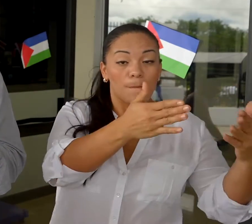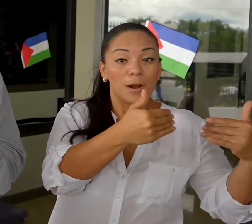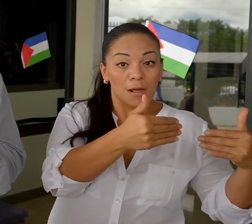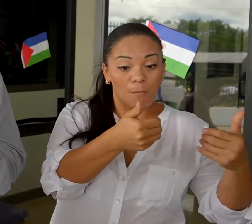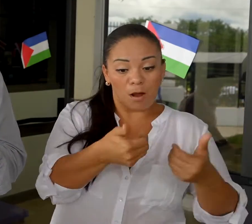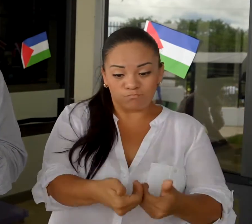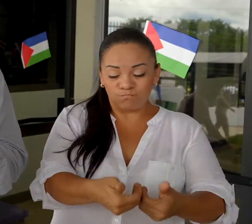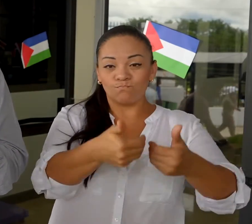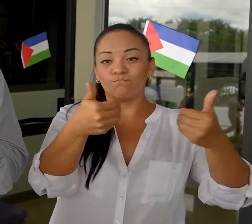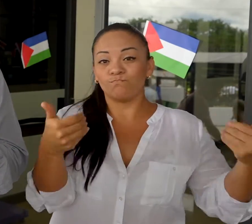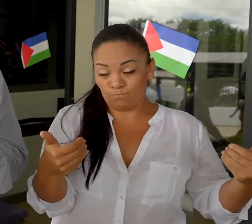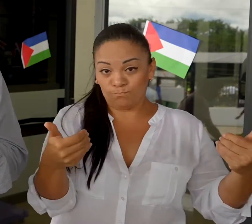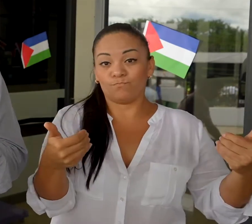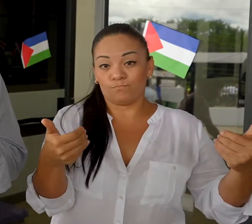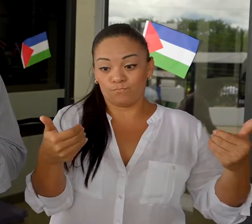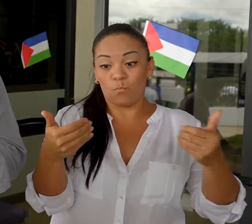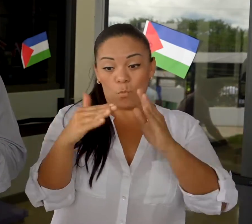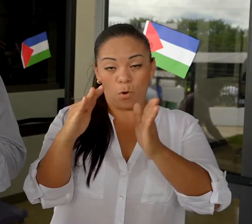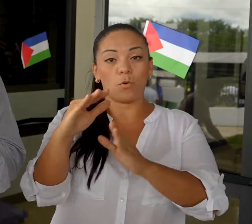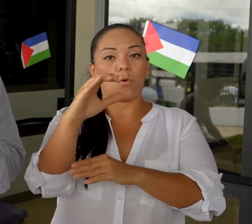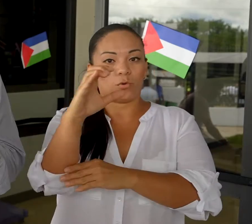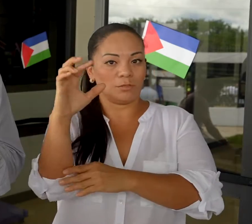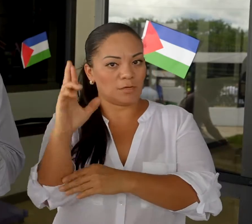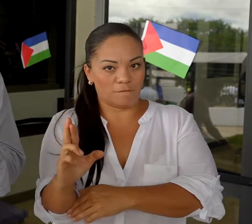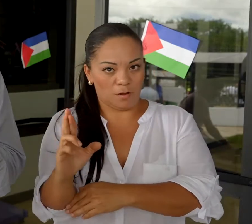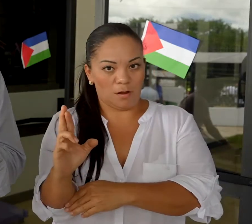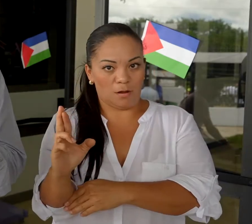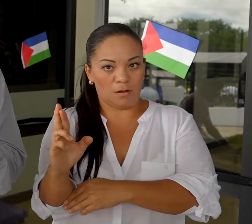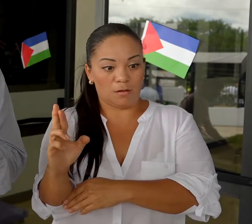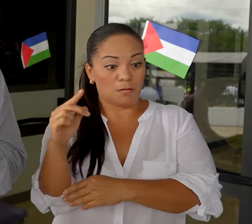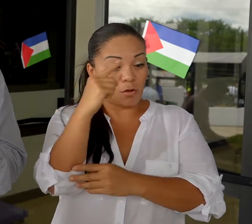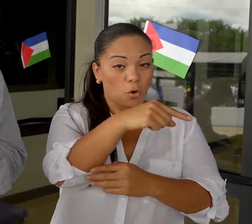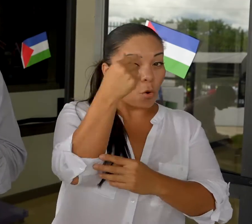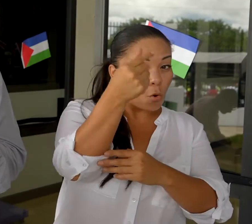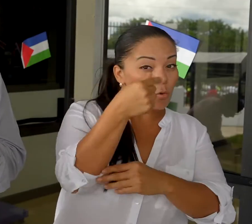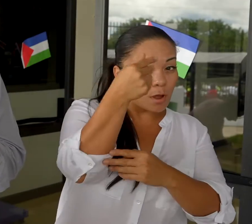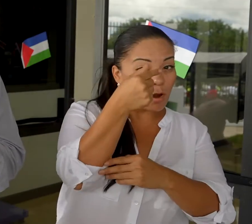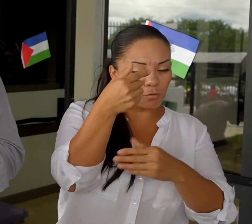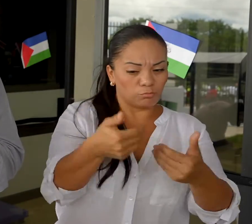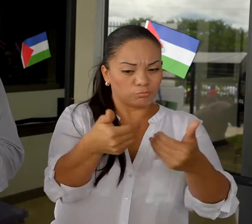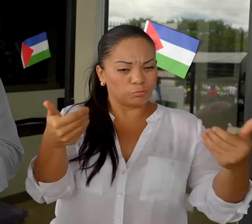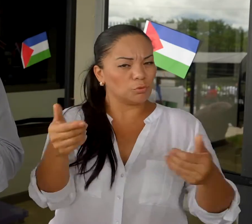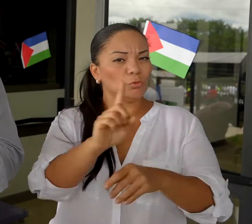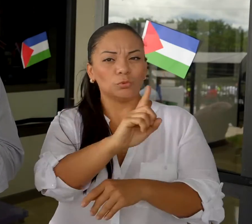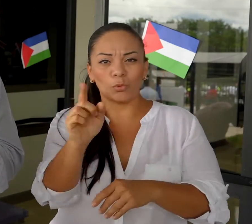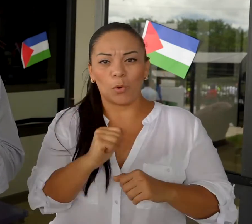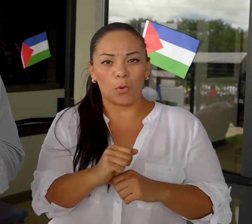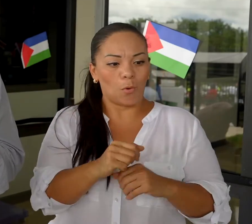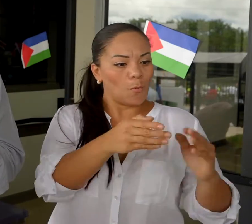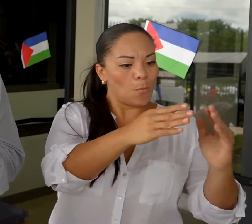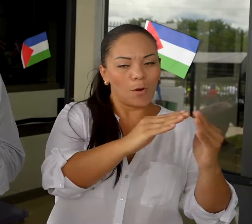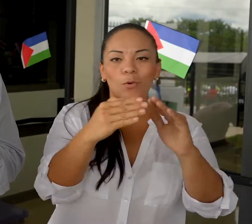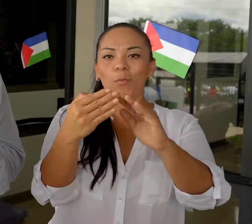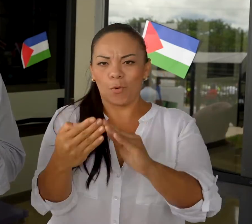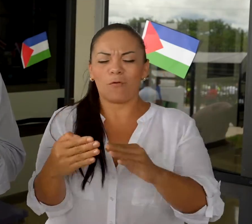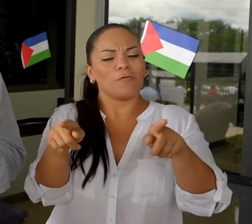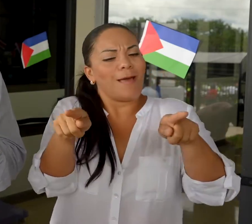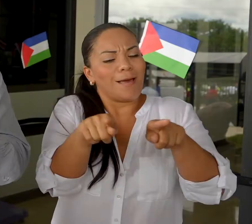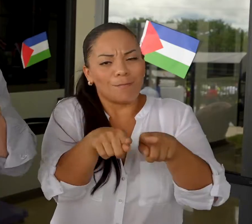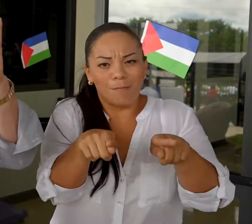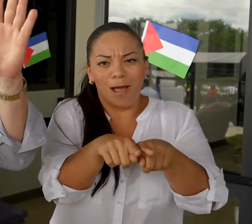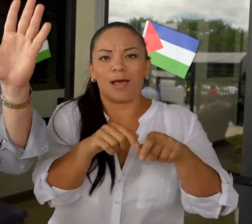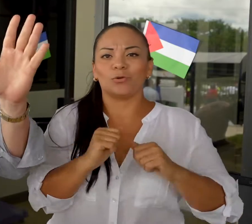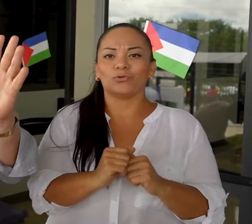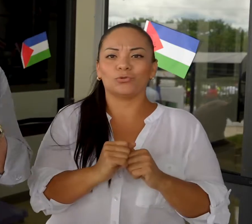panamá con su gobierno y mucho menos a dos pueblos hermanos como el de costa rica y panamá